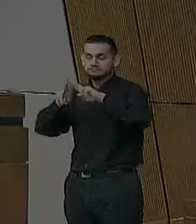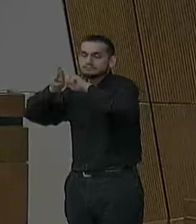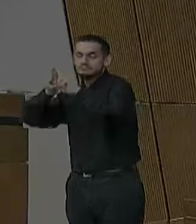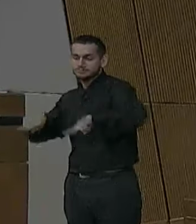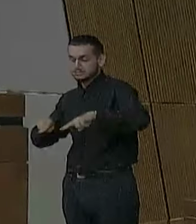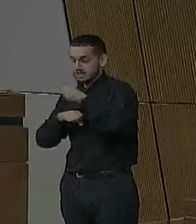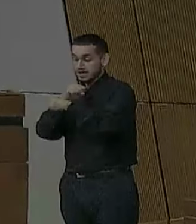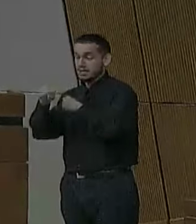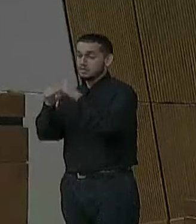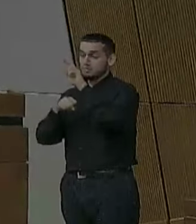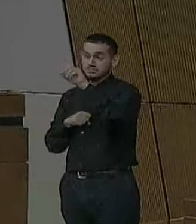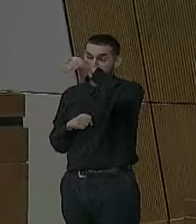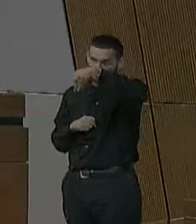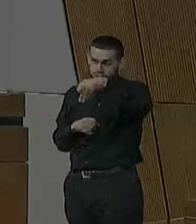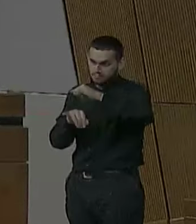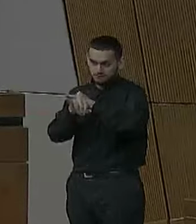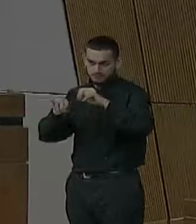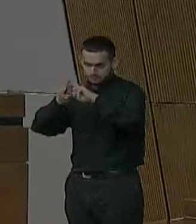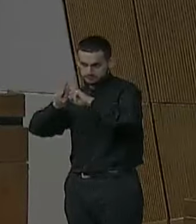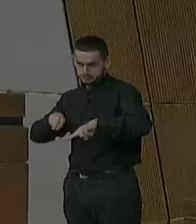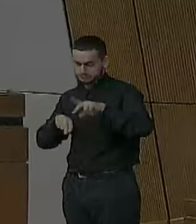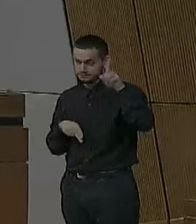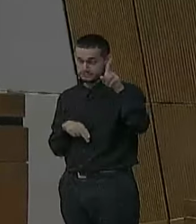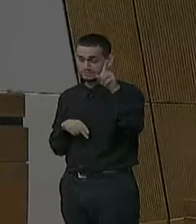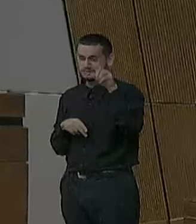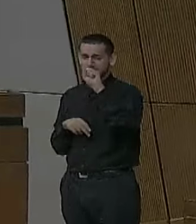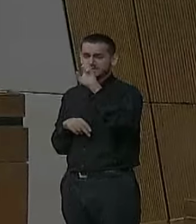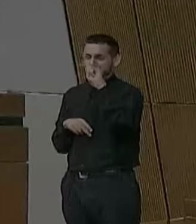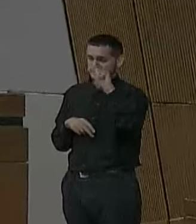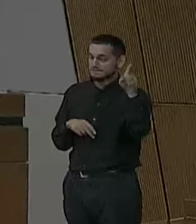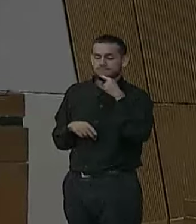6380-2019, estableció la reforma del sistema tributario, debido a que